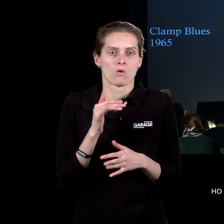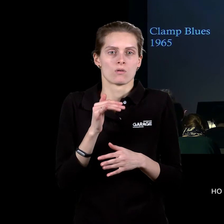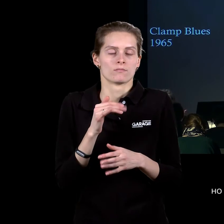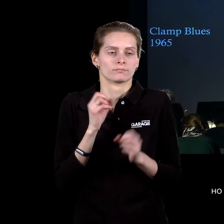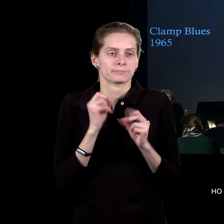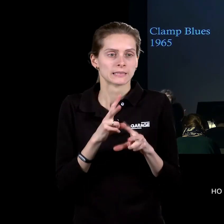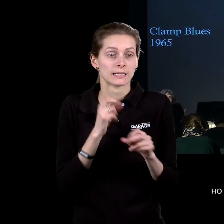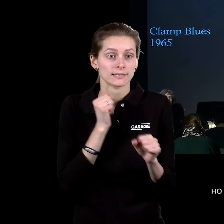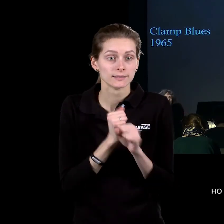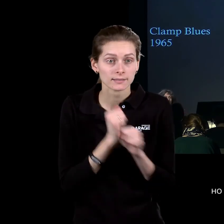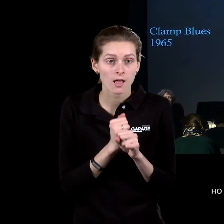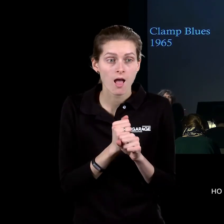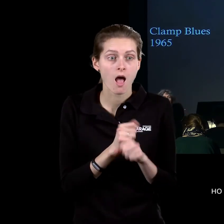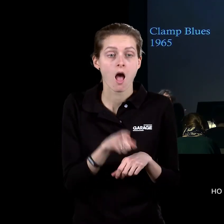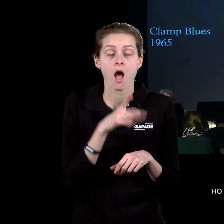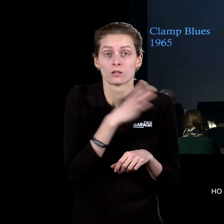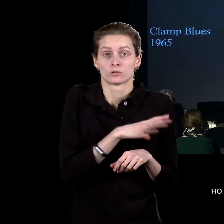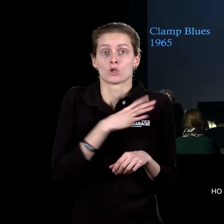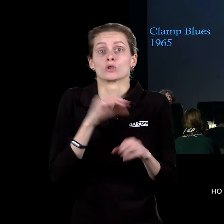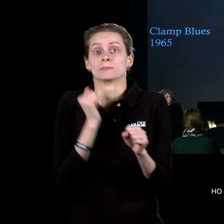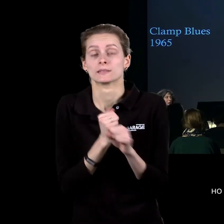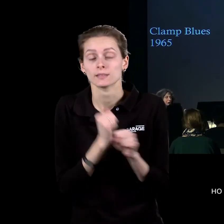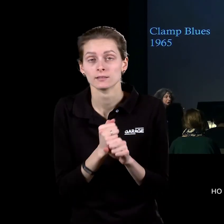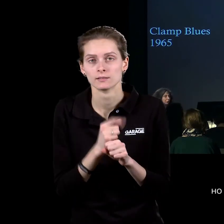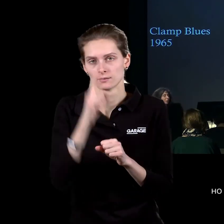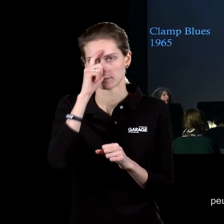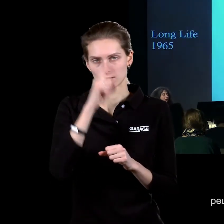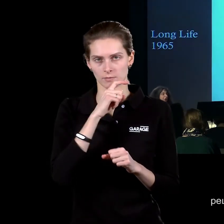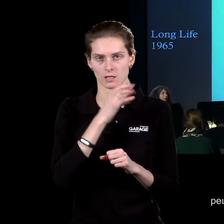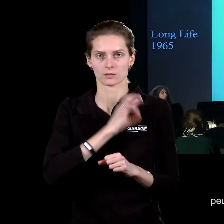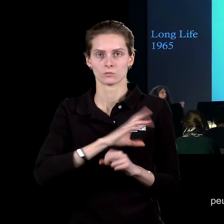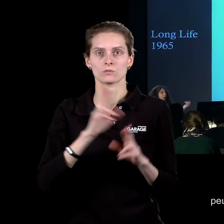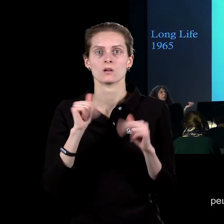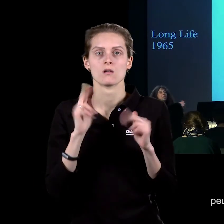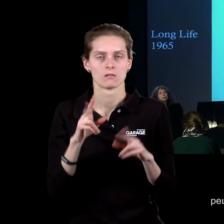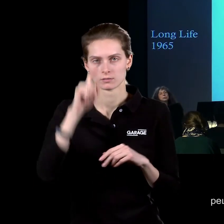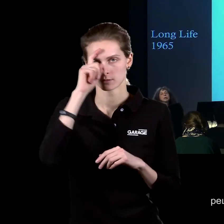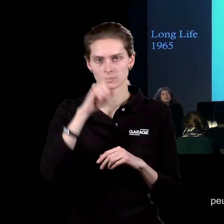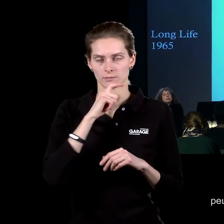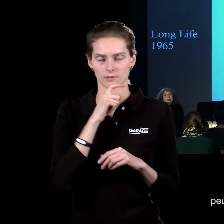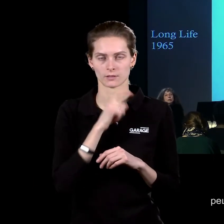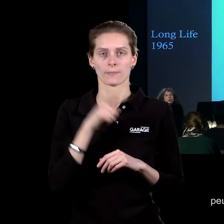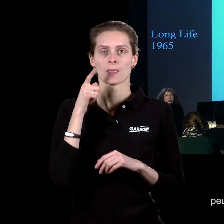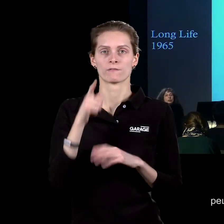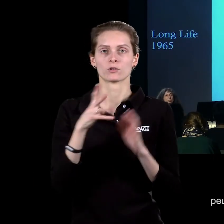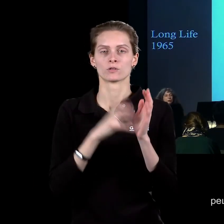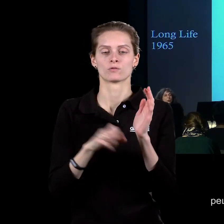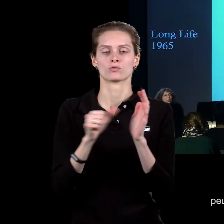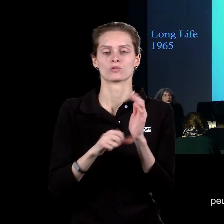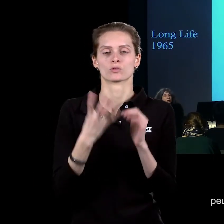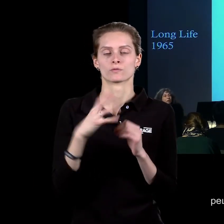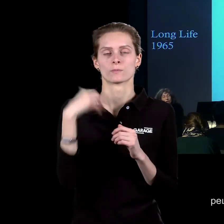но цель этого устройства и его функционирование остается абсолютно непонятным и непостижимым. В 1964 году,